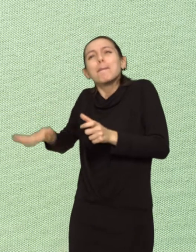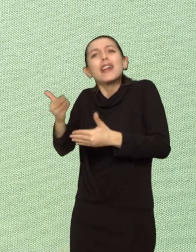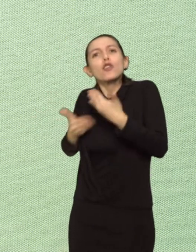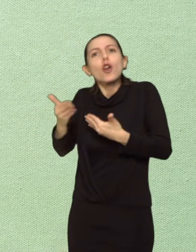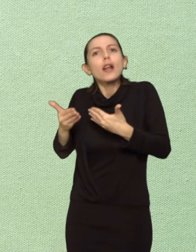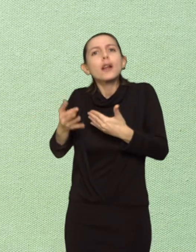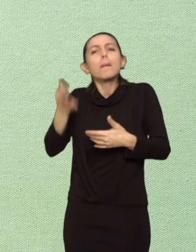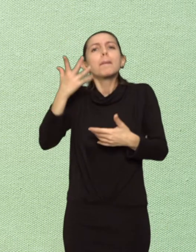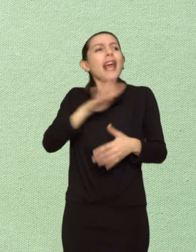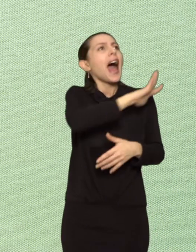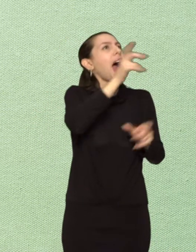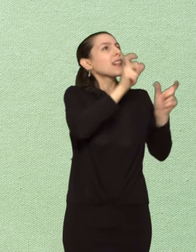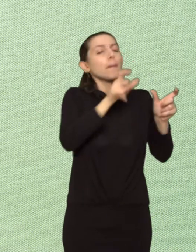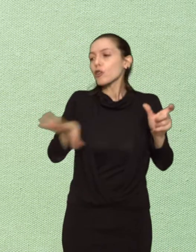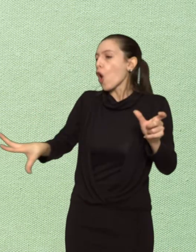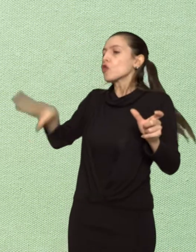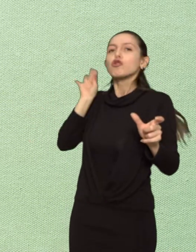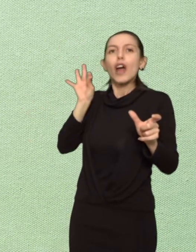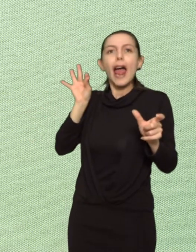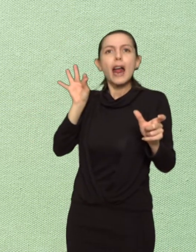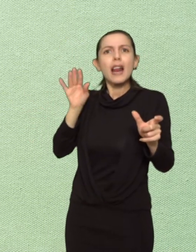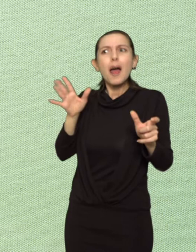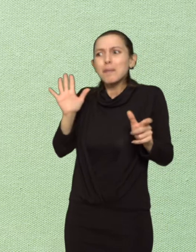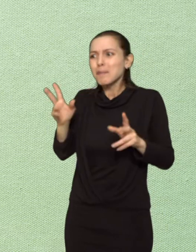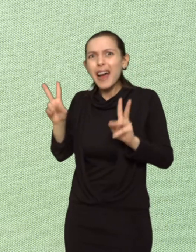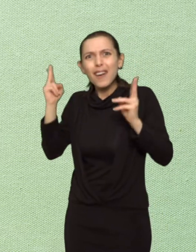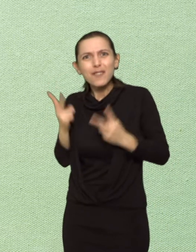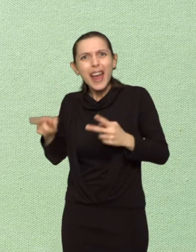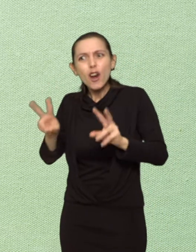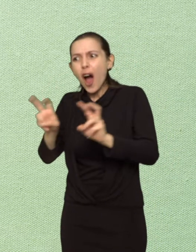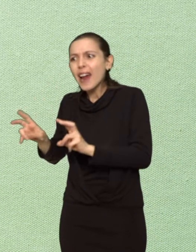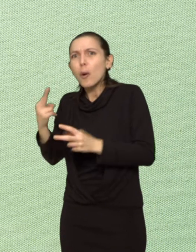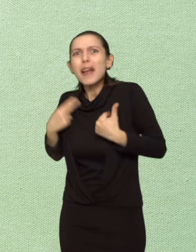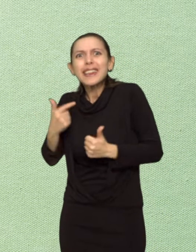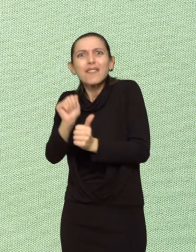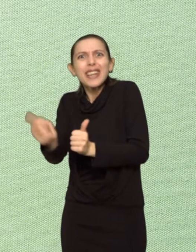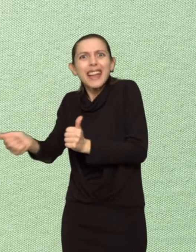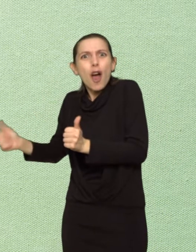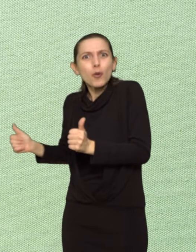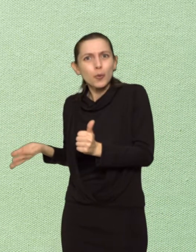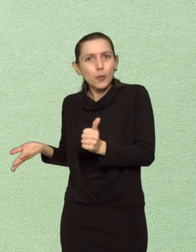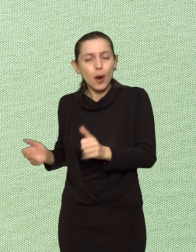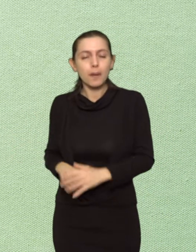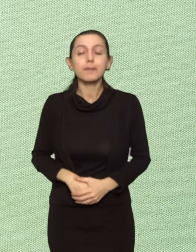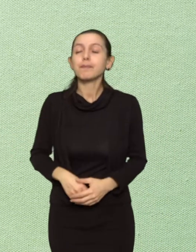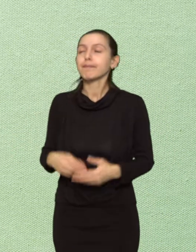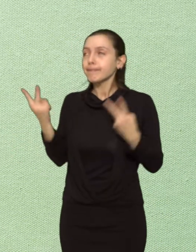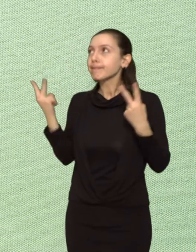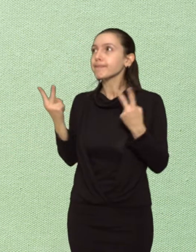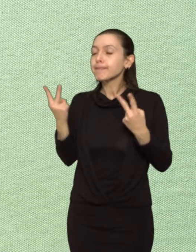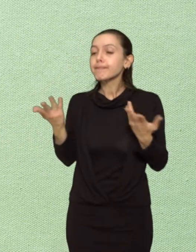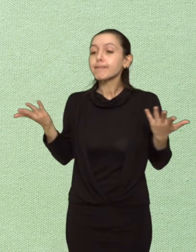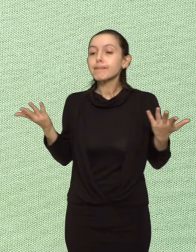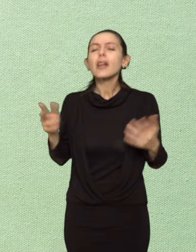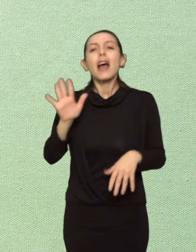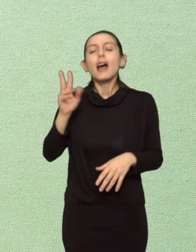sono scelte da altri rispetto ai temi che riguardano la loro vita. Certo. E